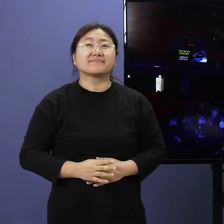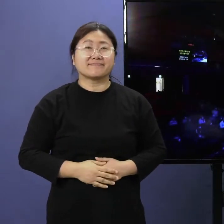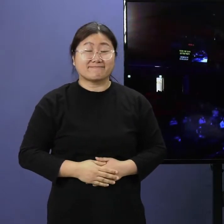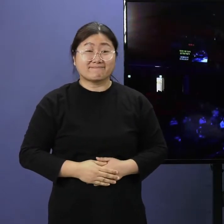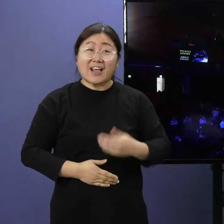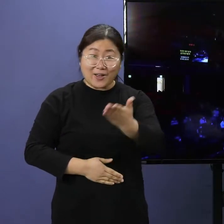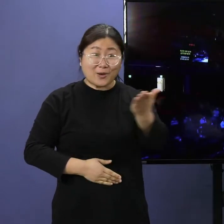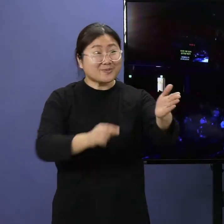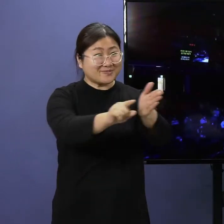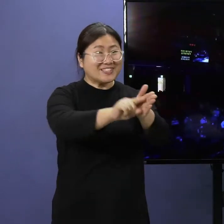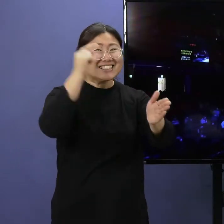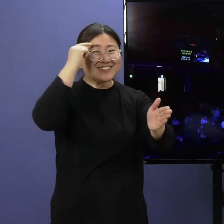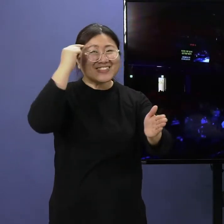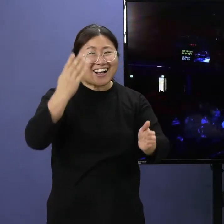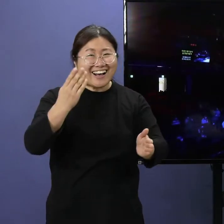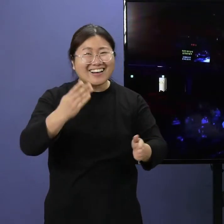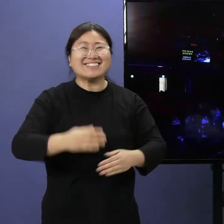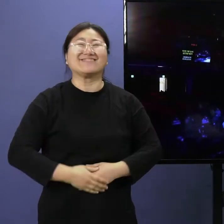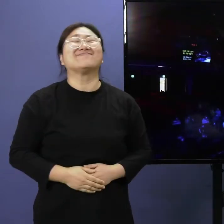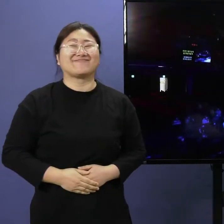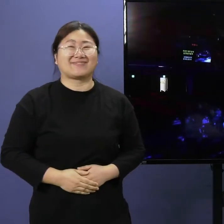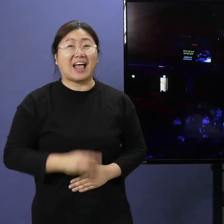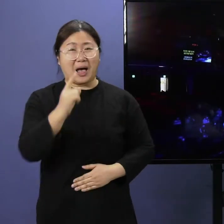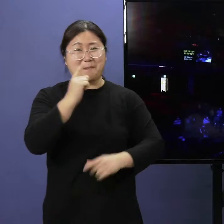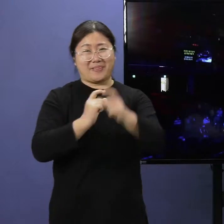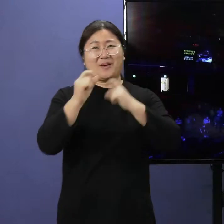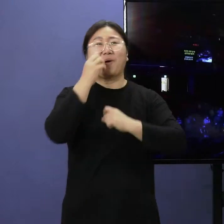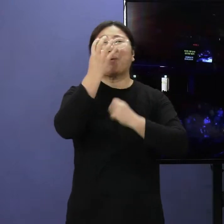믿으십니까? 우리 한 번 더 고백하십시다.